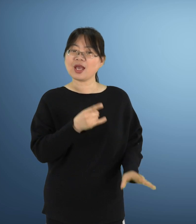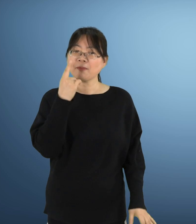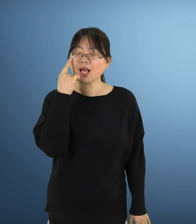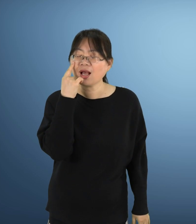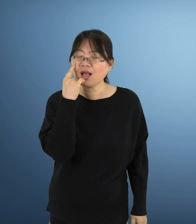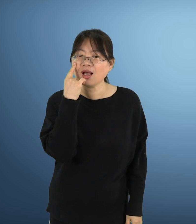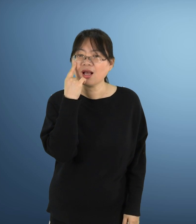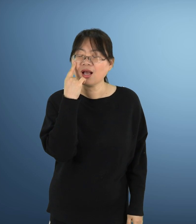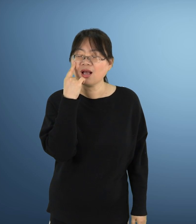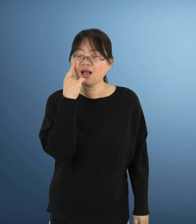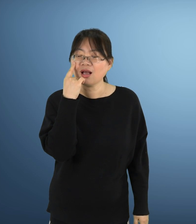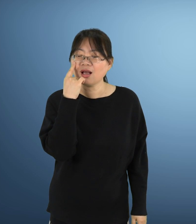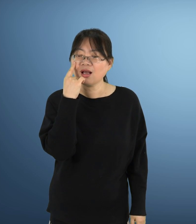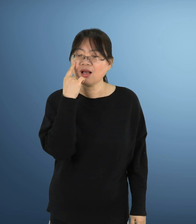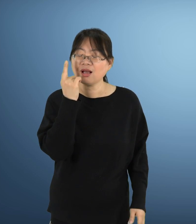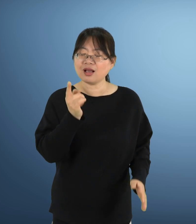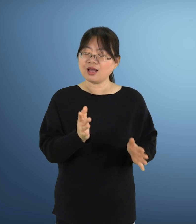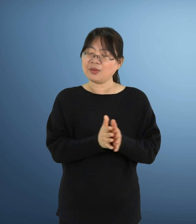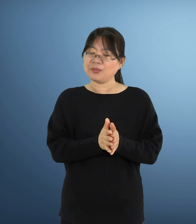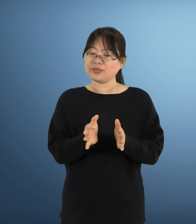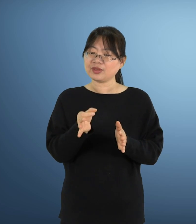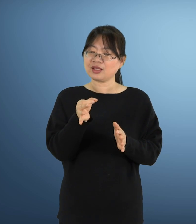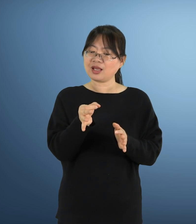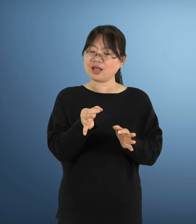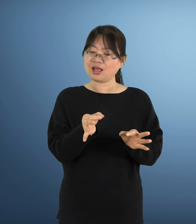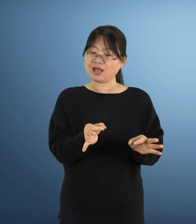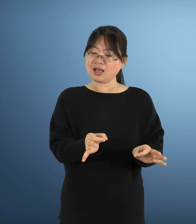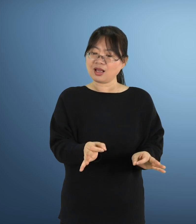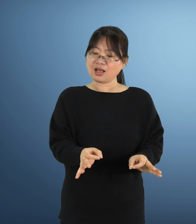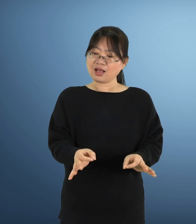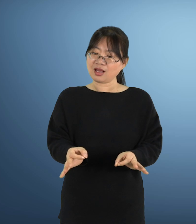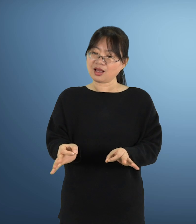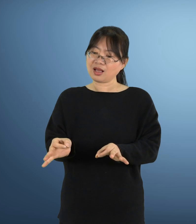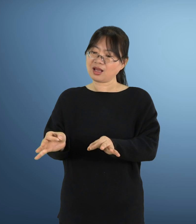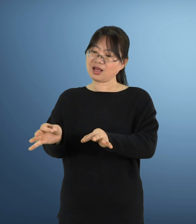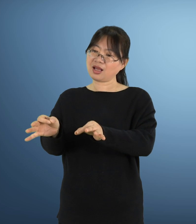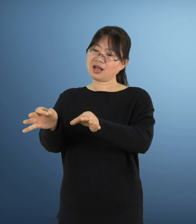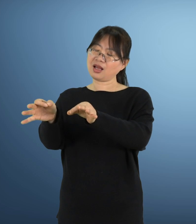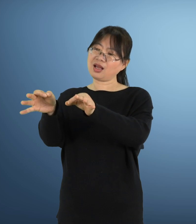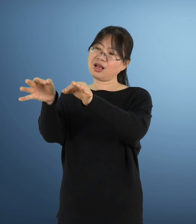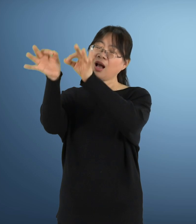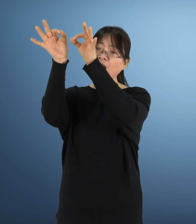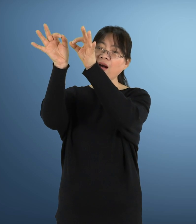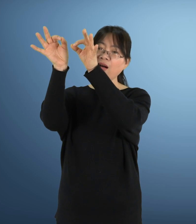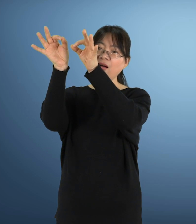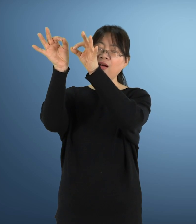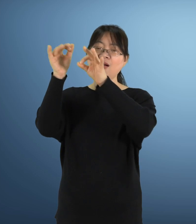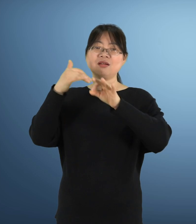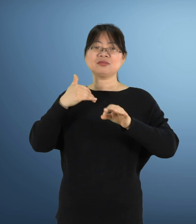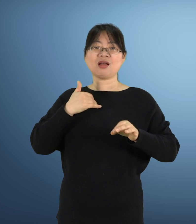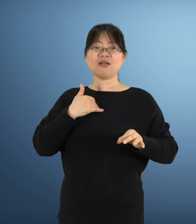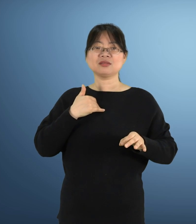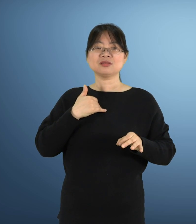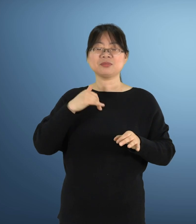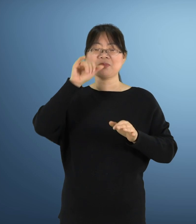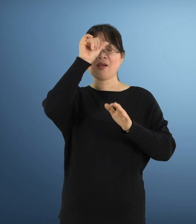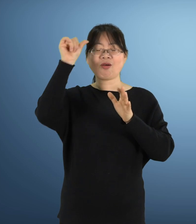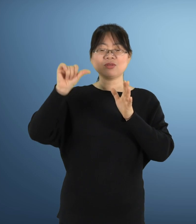점점점 아파트 값은 천정 높은 줄 모르고 뛰는데 영원히 내 집 갖는